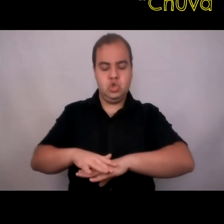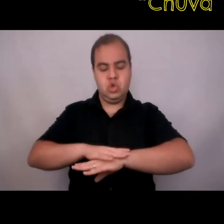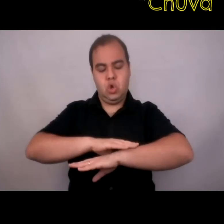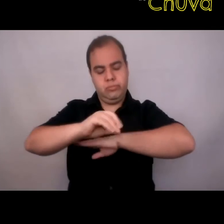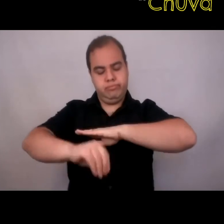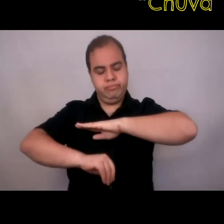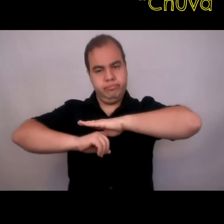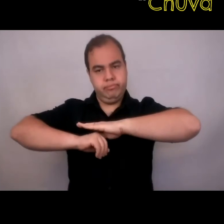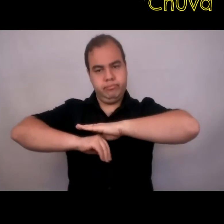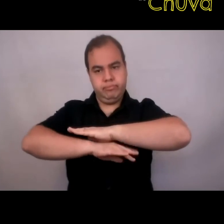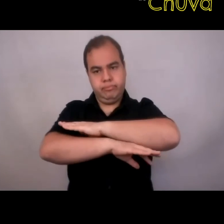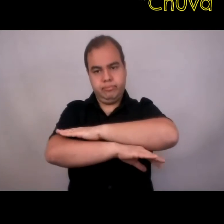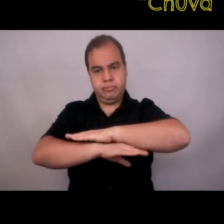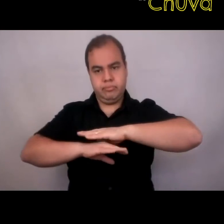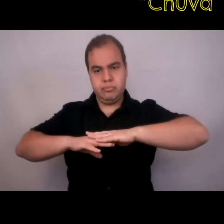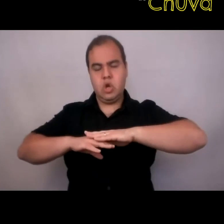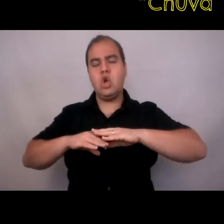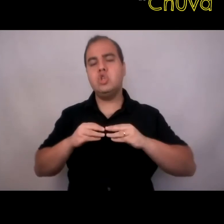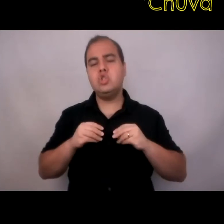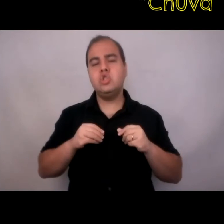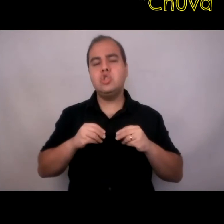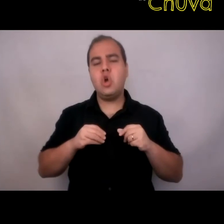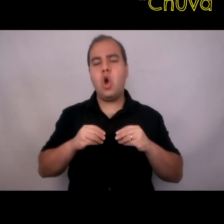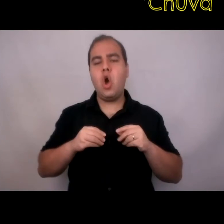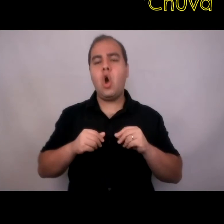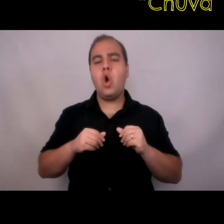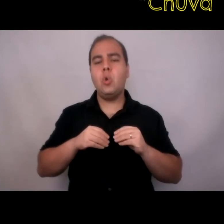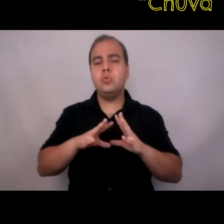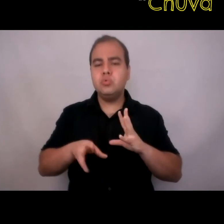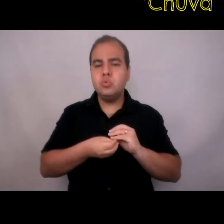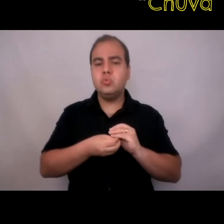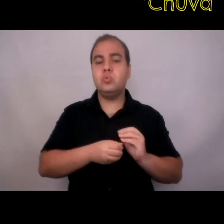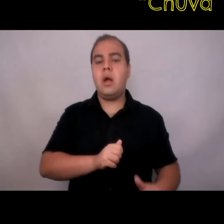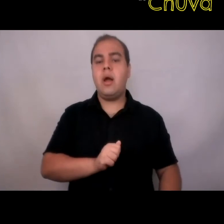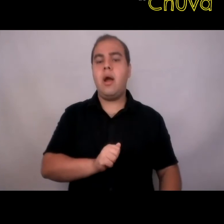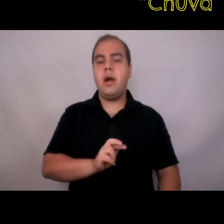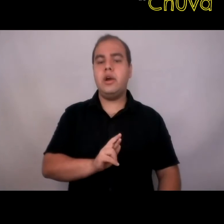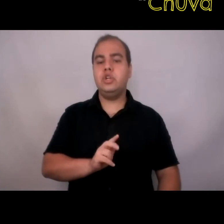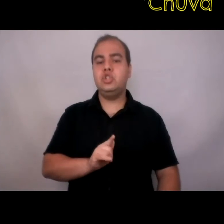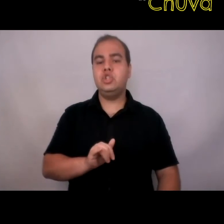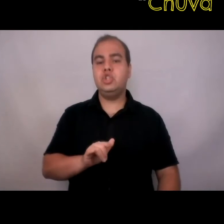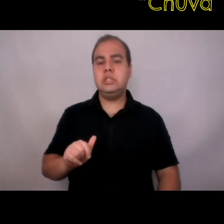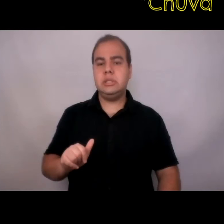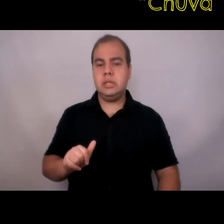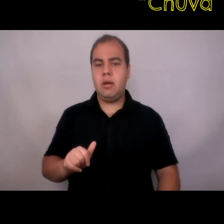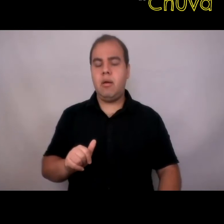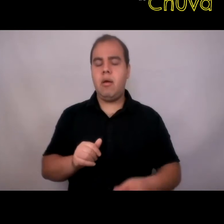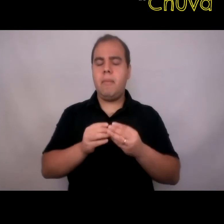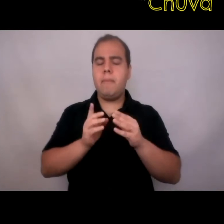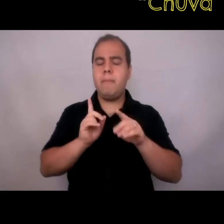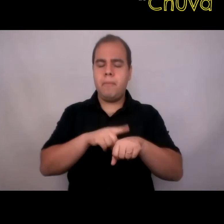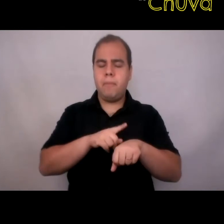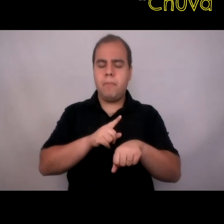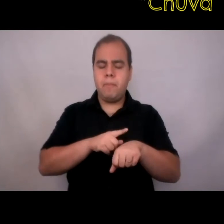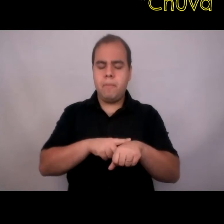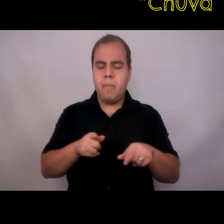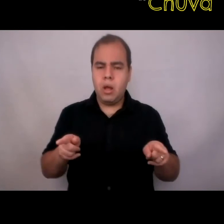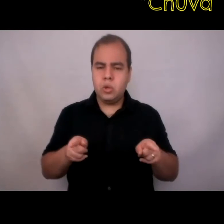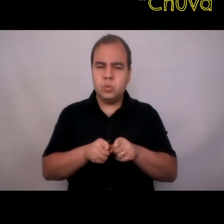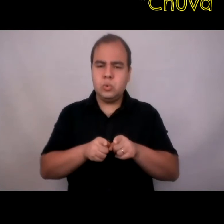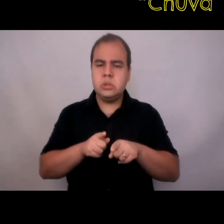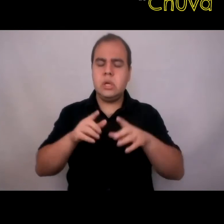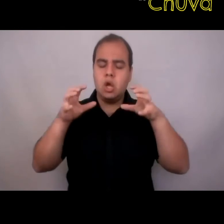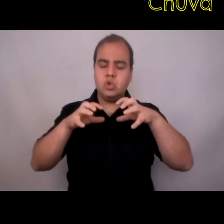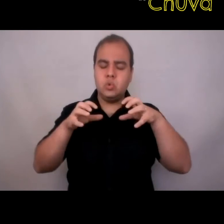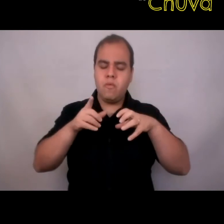porção de solo mais argiloso para reduzir a velocidade com que essa água vai embora e também ajudar a manter um pouco